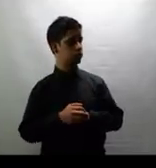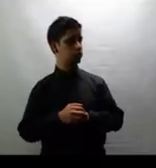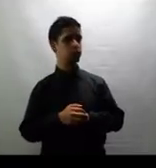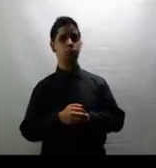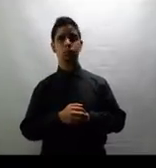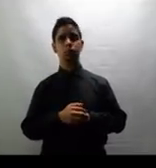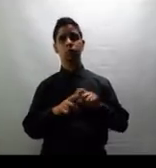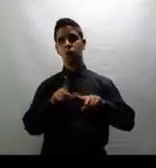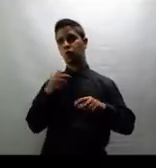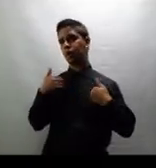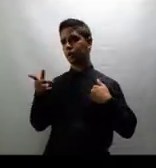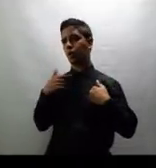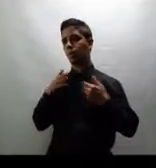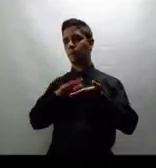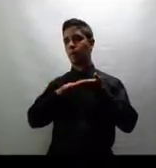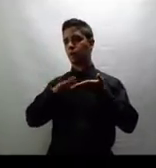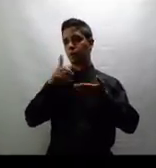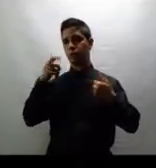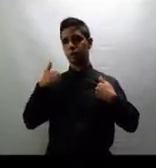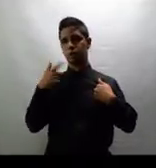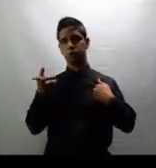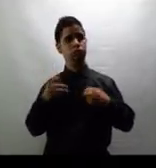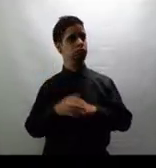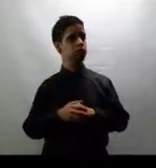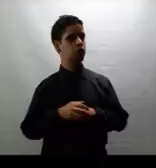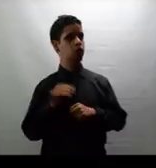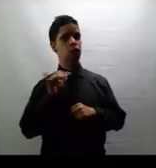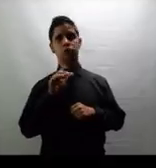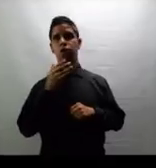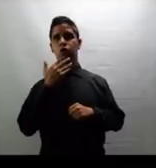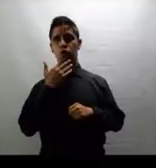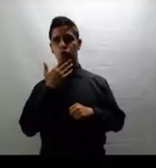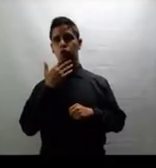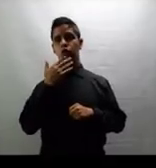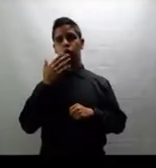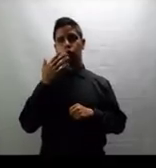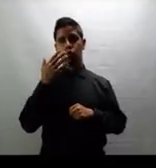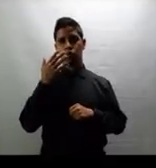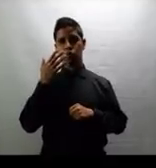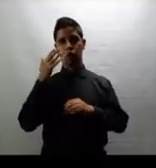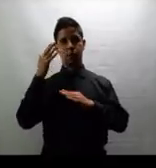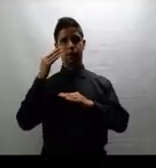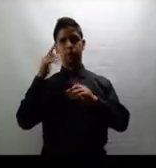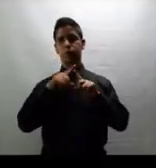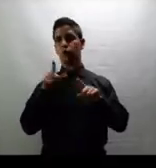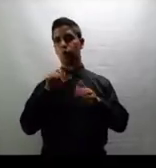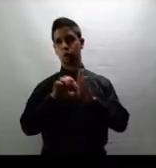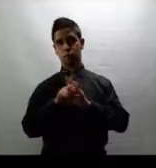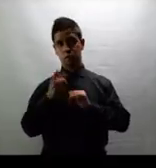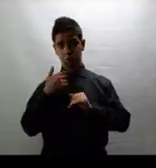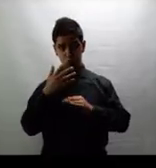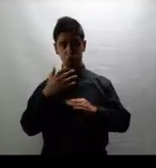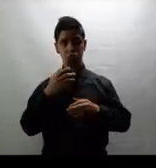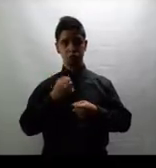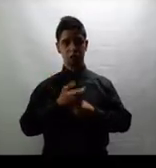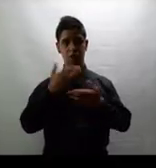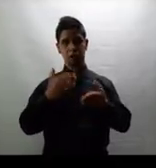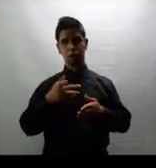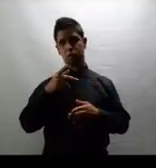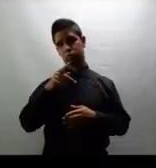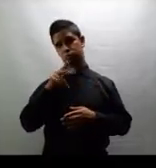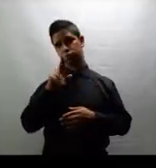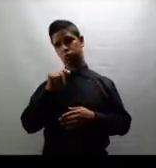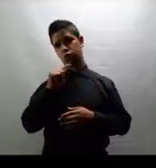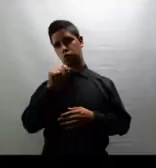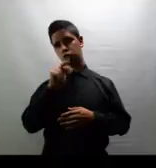permiso un permiso la canción de color esperanza colores esperanza pero mira hay un cantante puertorriqueño que se llama chayanne